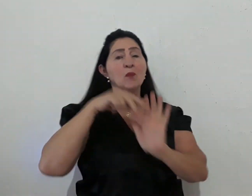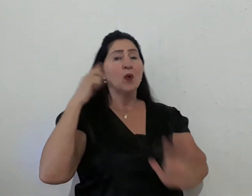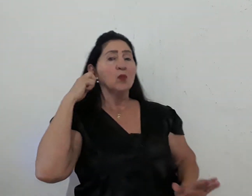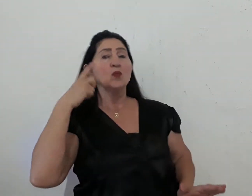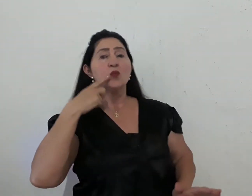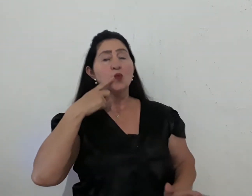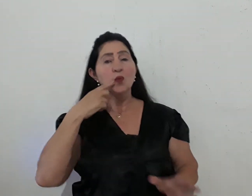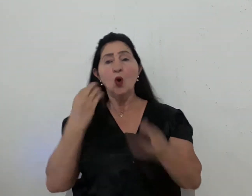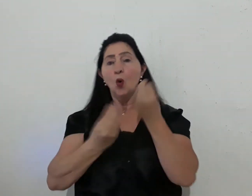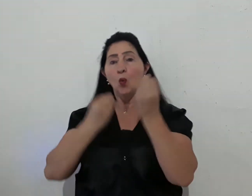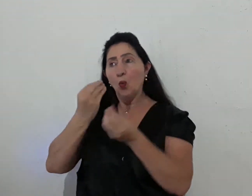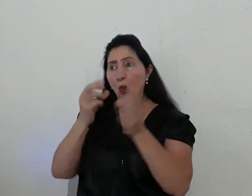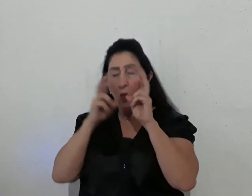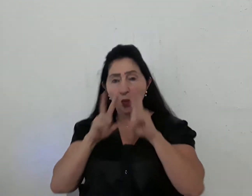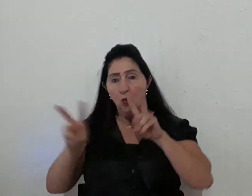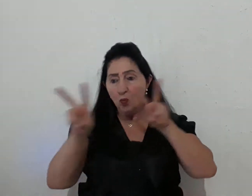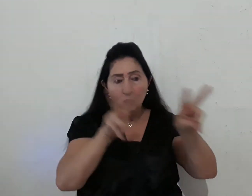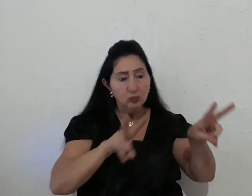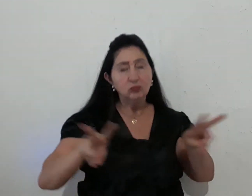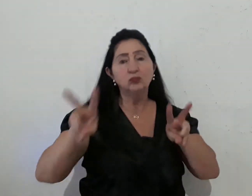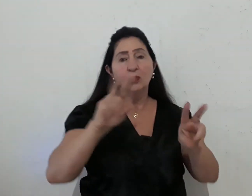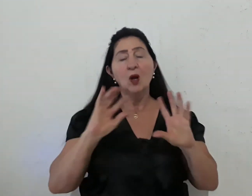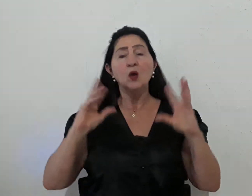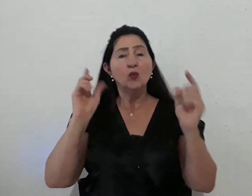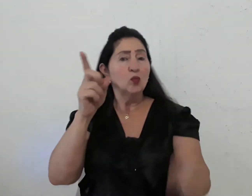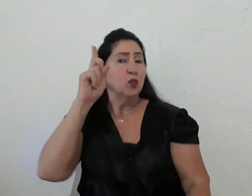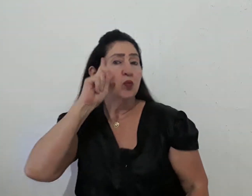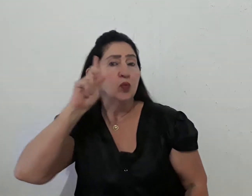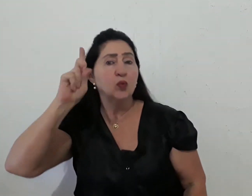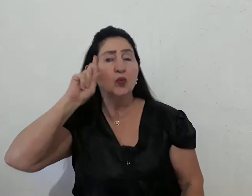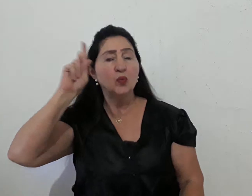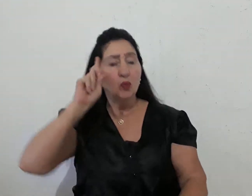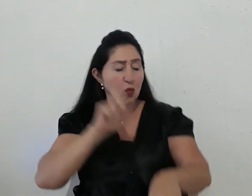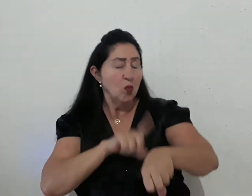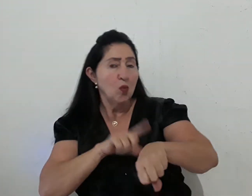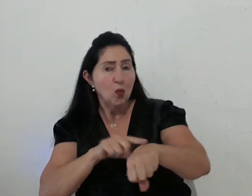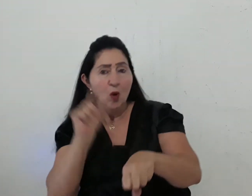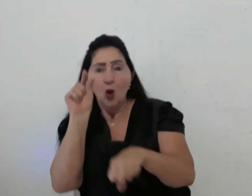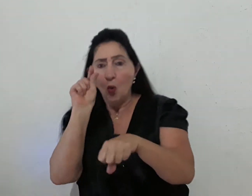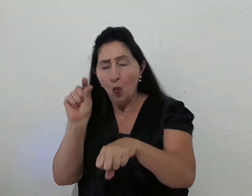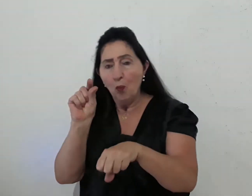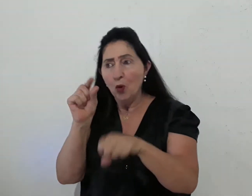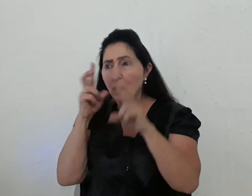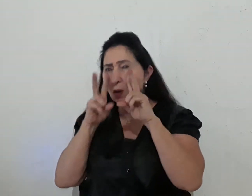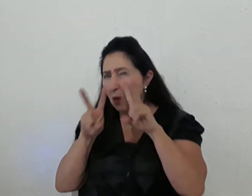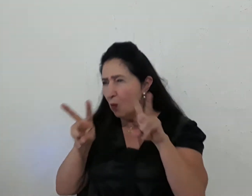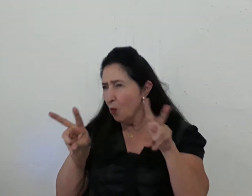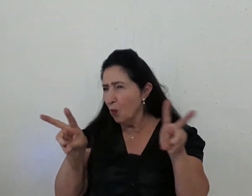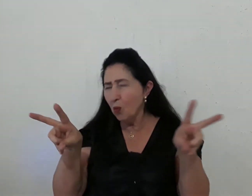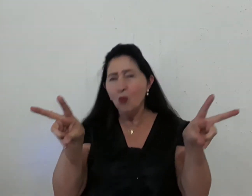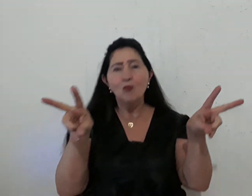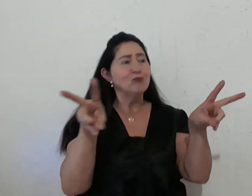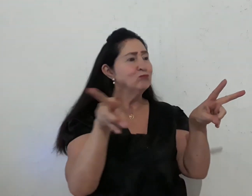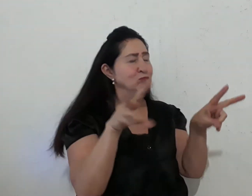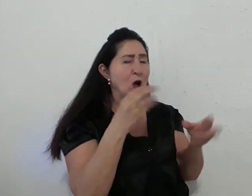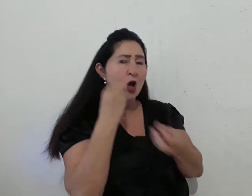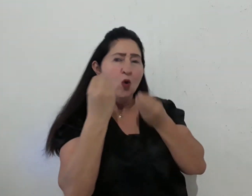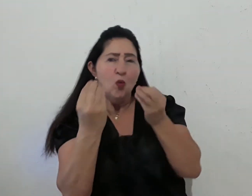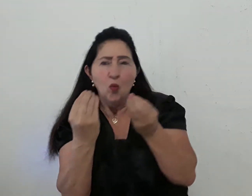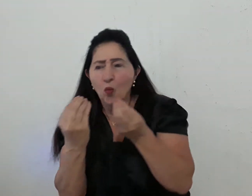forma visual. Todos os dias, tire um tempo para observar o formato das coisas ao seu